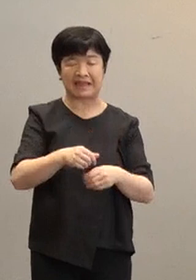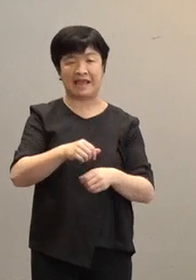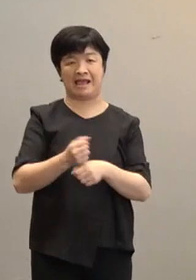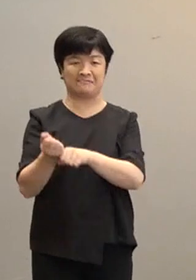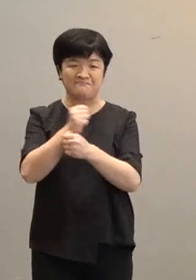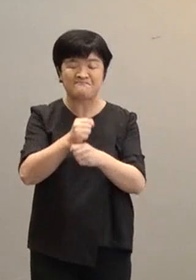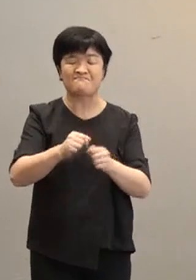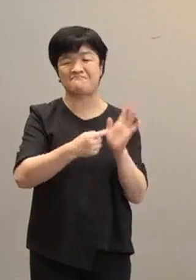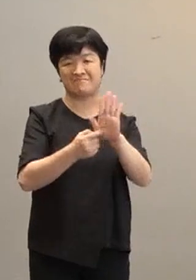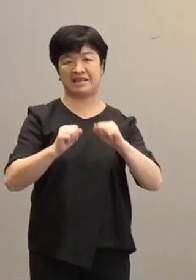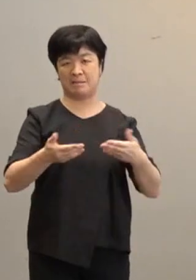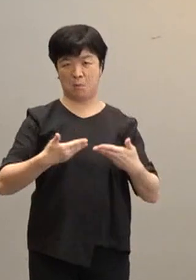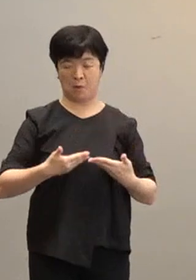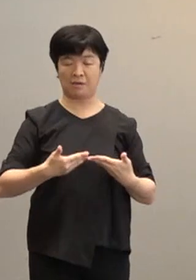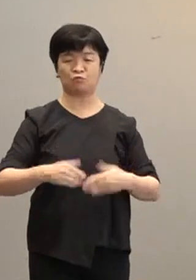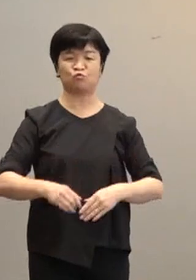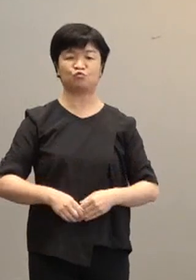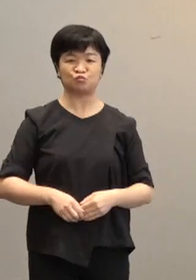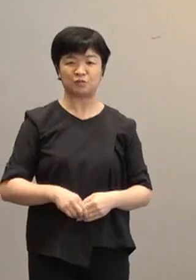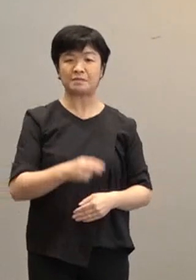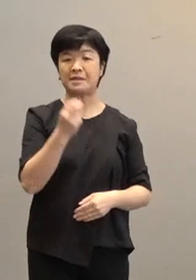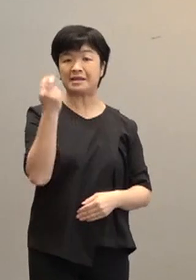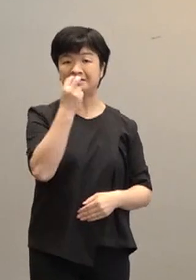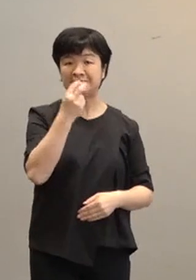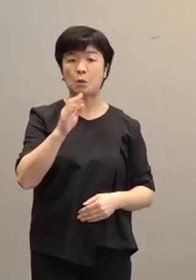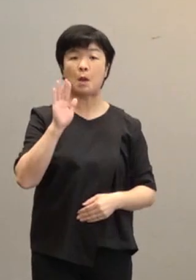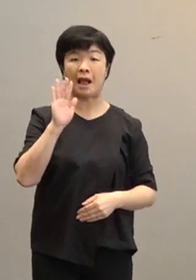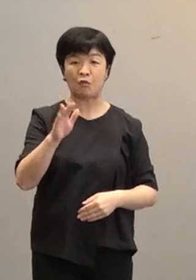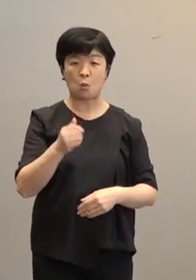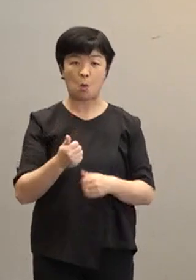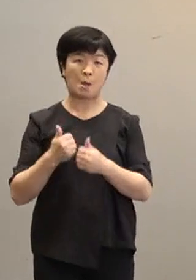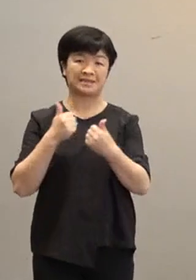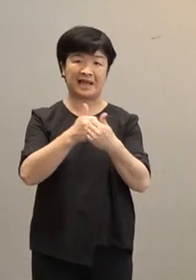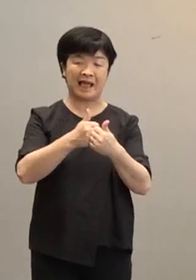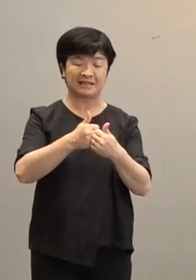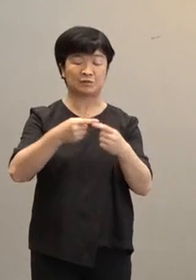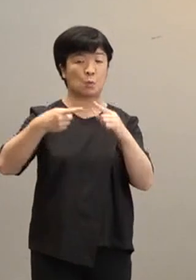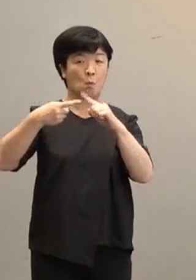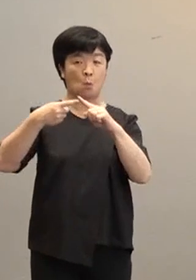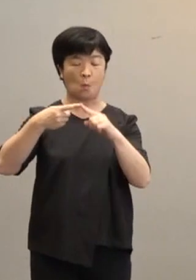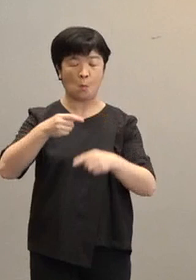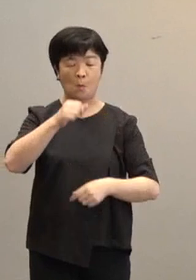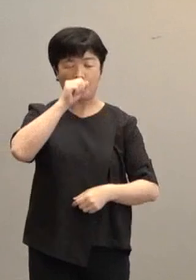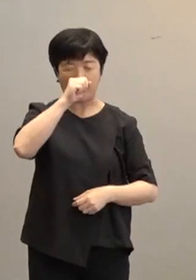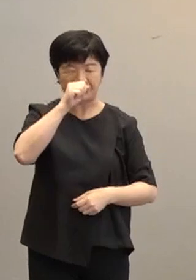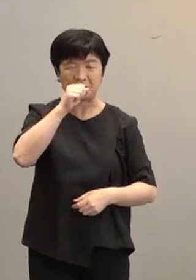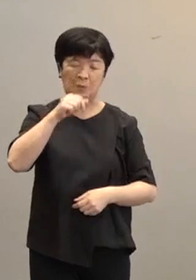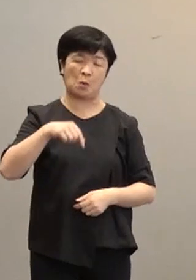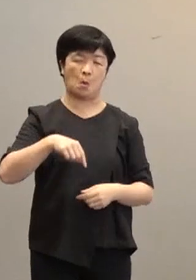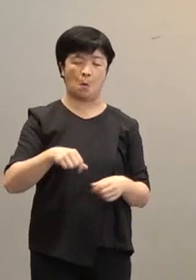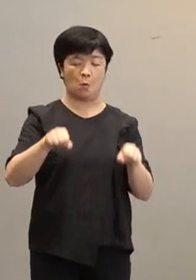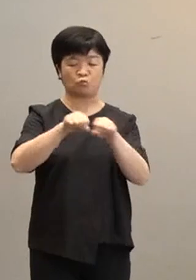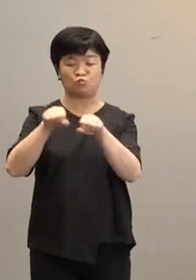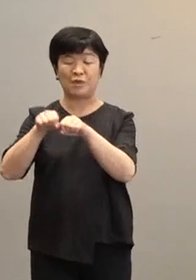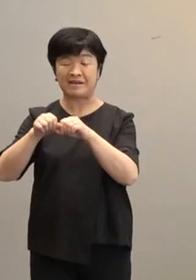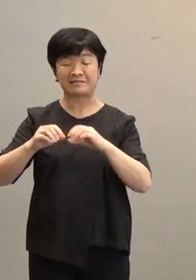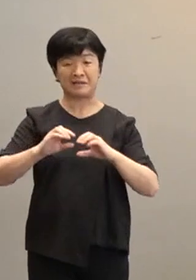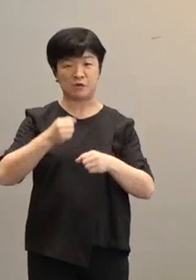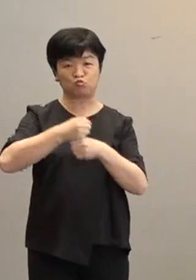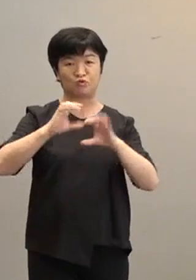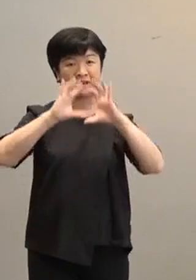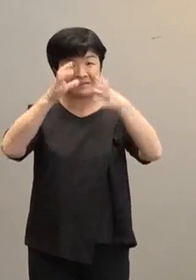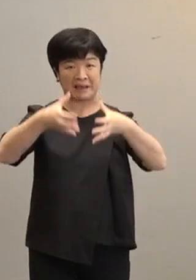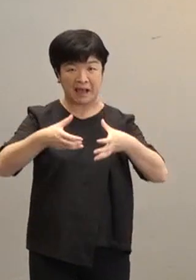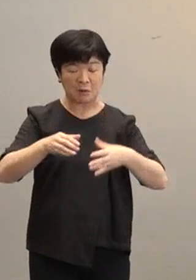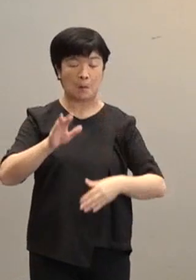作品を審査した後、チャレンジ部門では優秀な作品の一部をつなぎ合わせたワールドを公開し、楽しんで